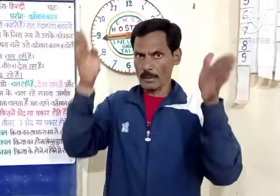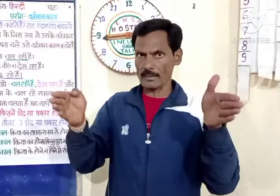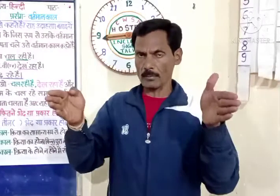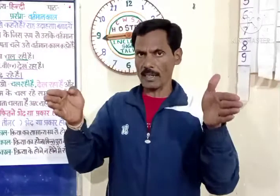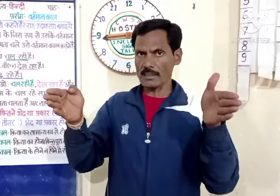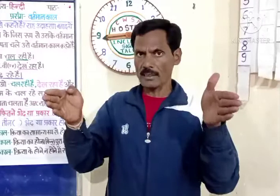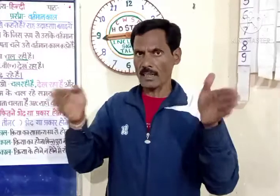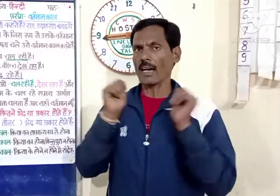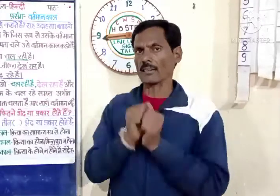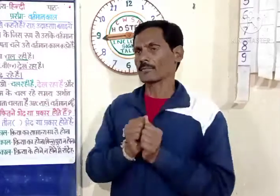वर्तमान काल